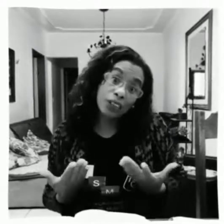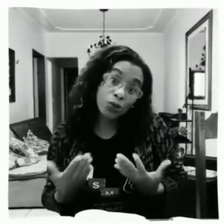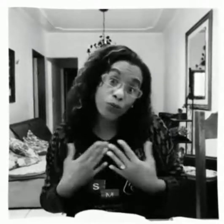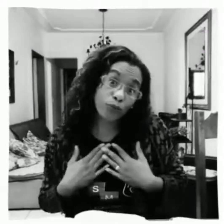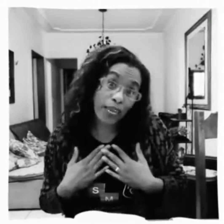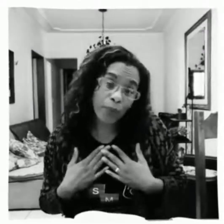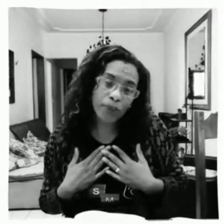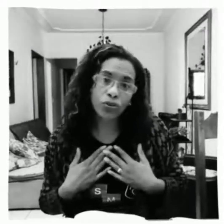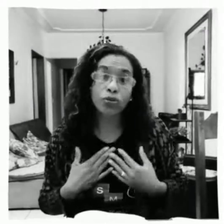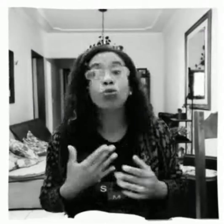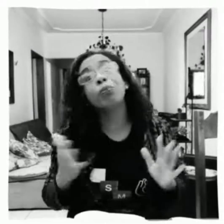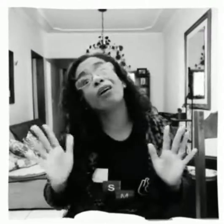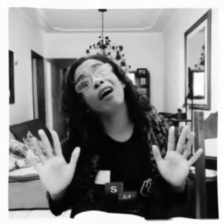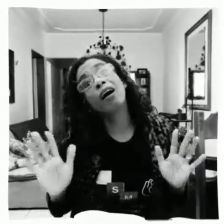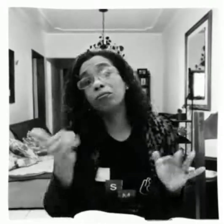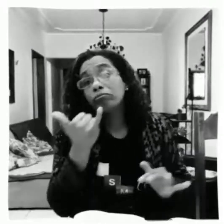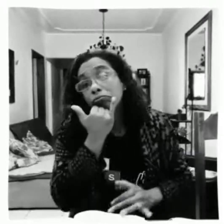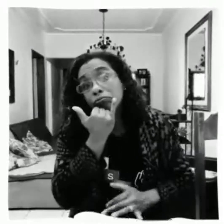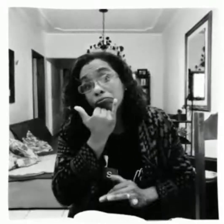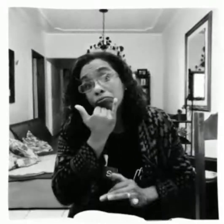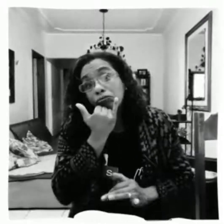Entendeu? Se eu quero pedir desculpa,